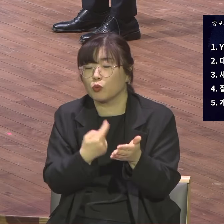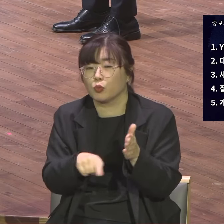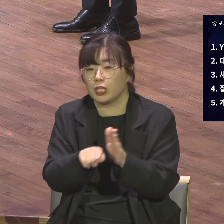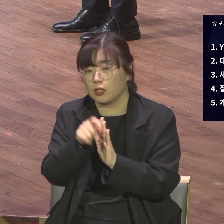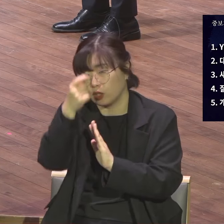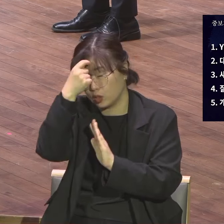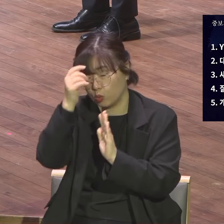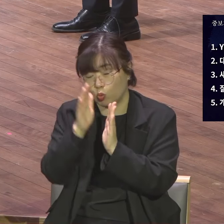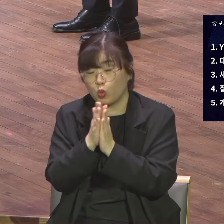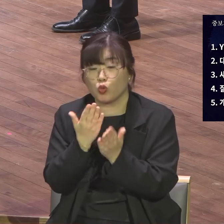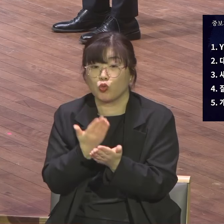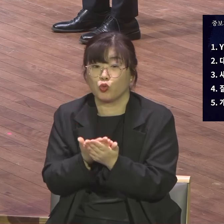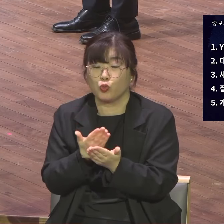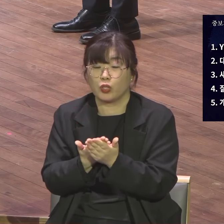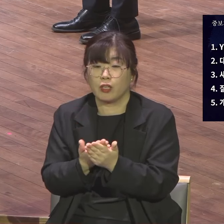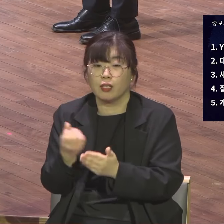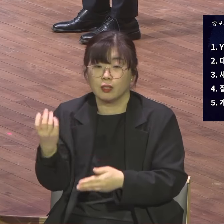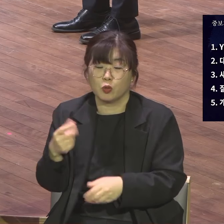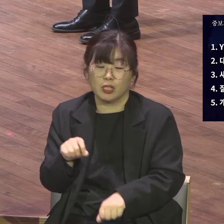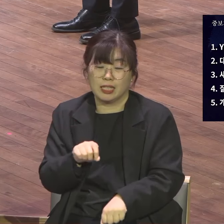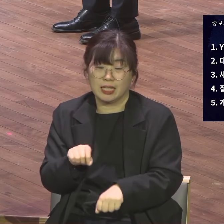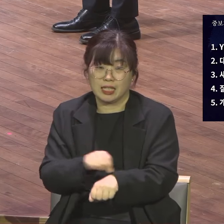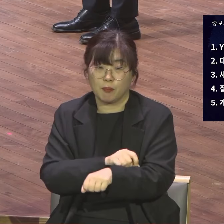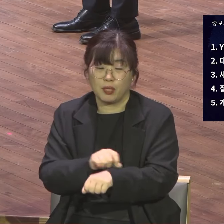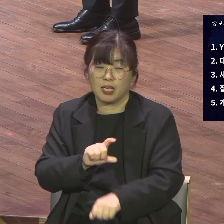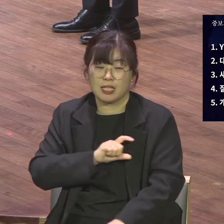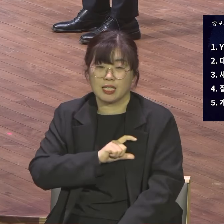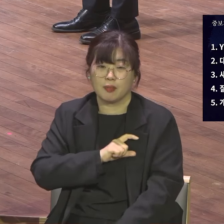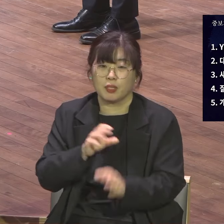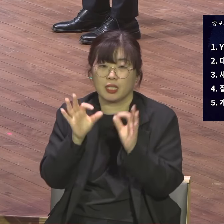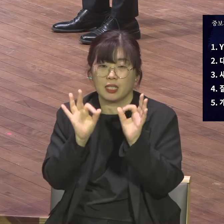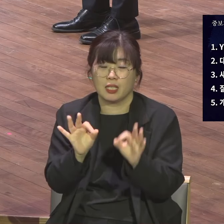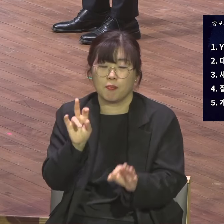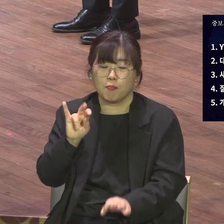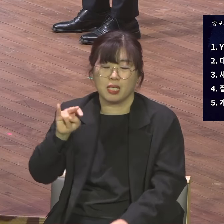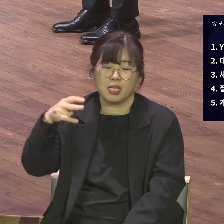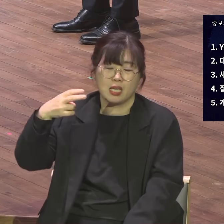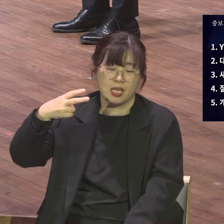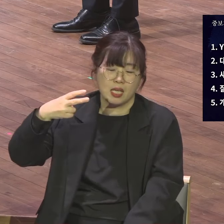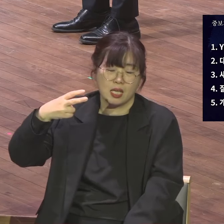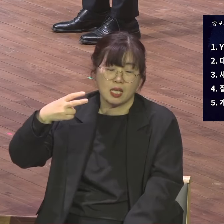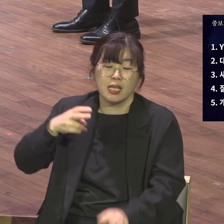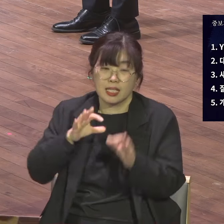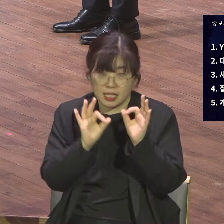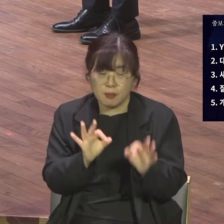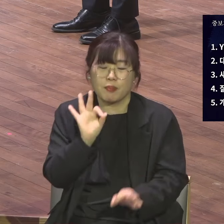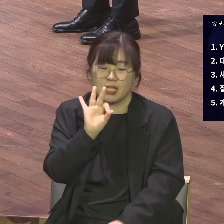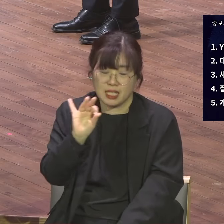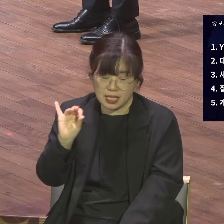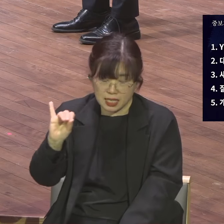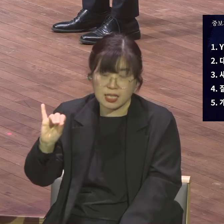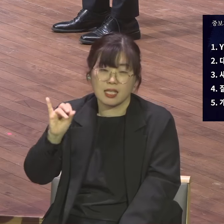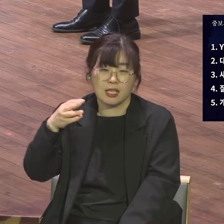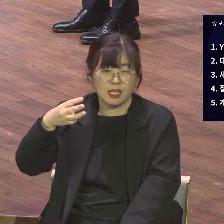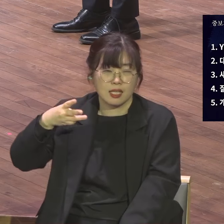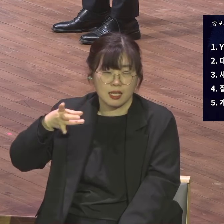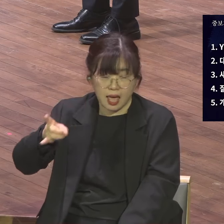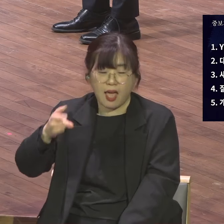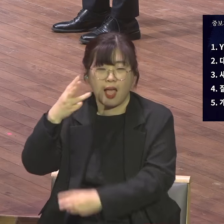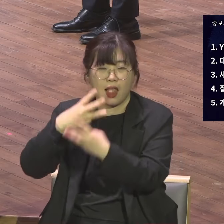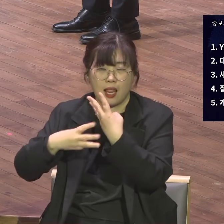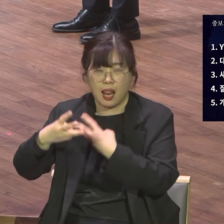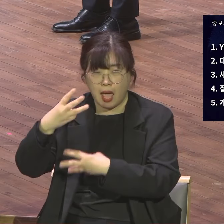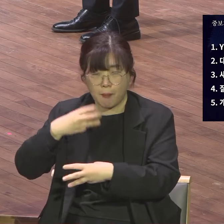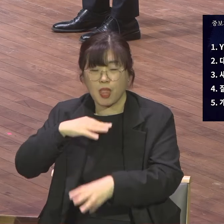가정, 특별히 김리의 랩런트와 그의 가정을 기억하시고 보호하사 질병을 넘어 견고한 언약의 망대를